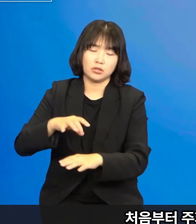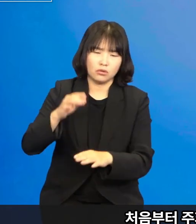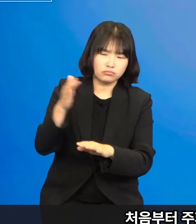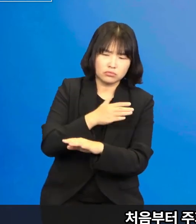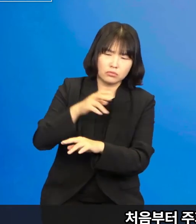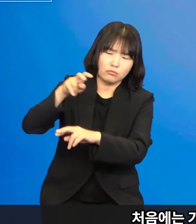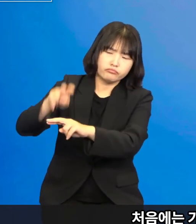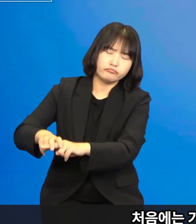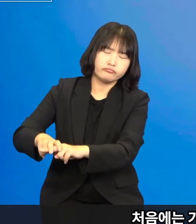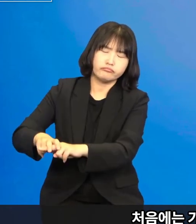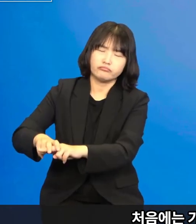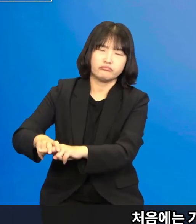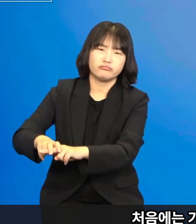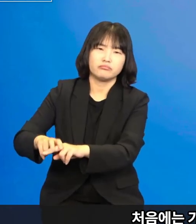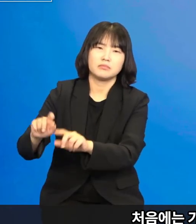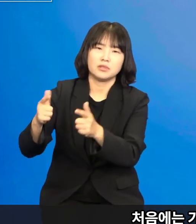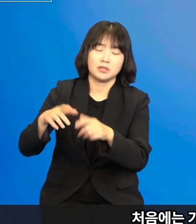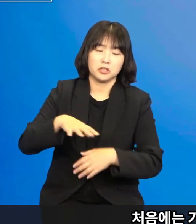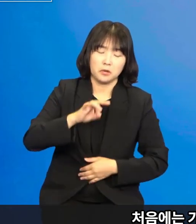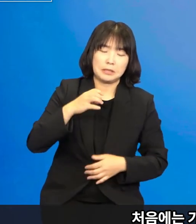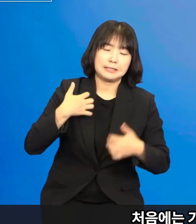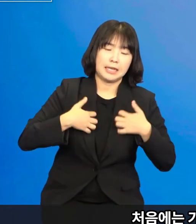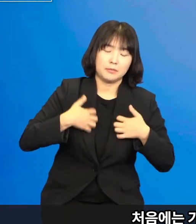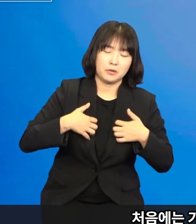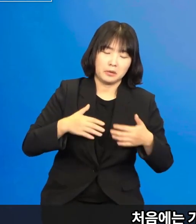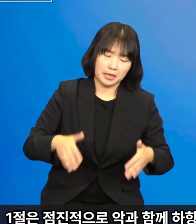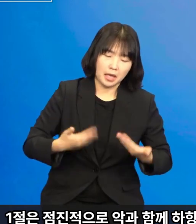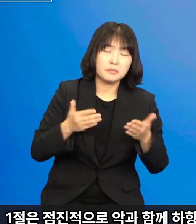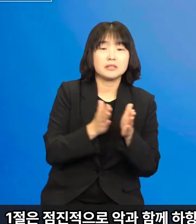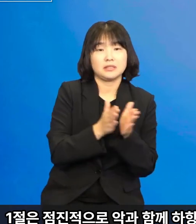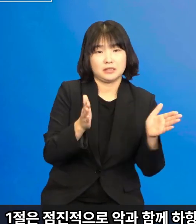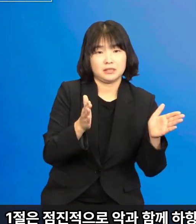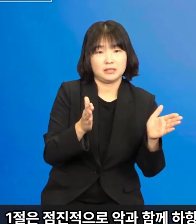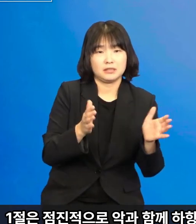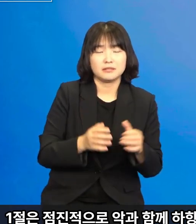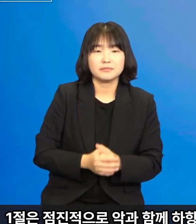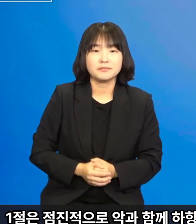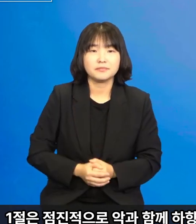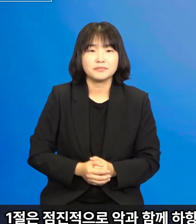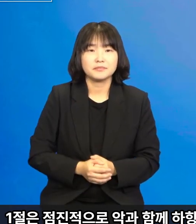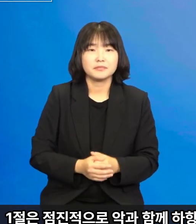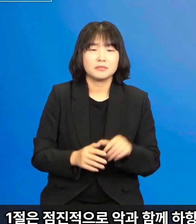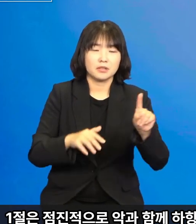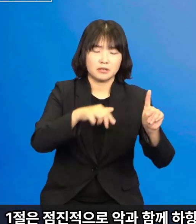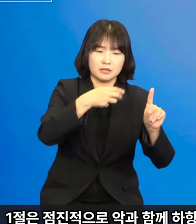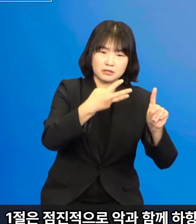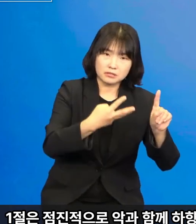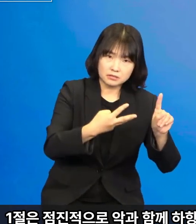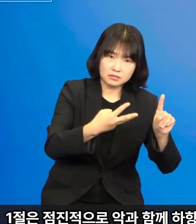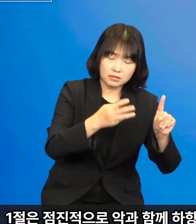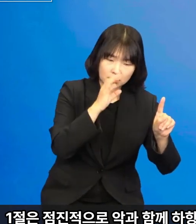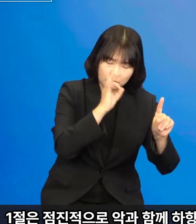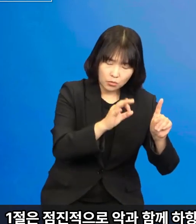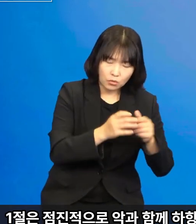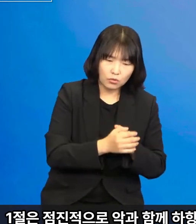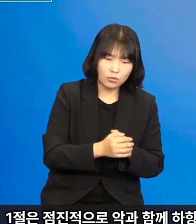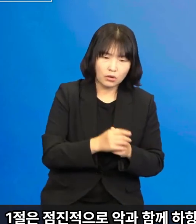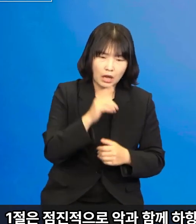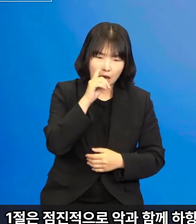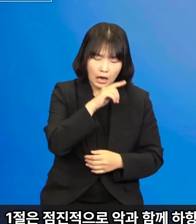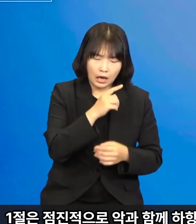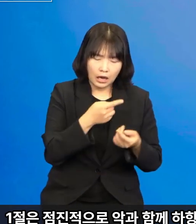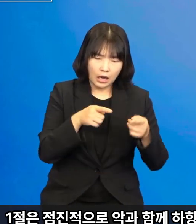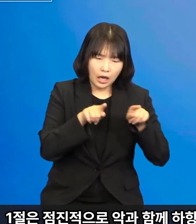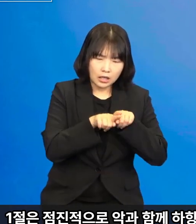없어요. 처음에는 가볍게 시작을 합니다. 그러니까 1절은 점진적으로 악과 함께